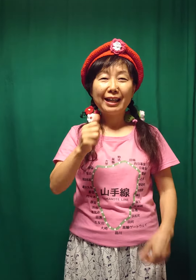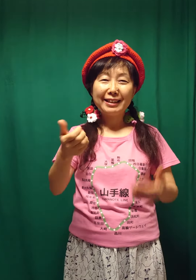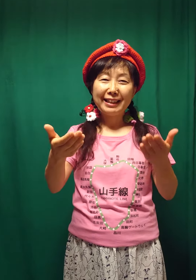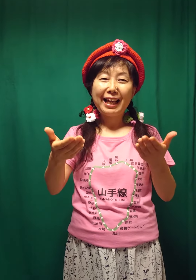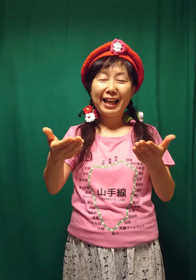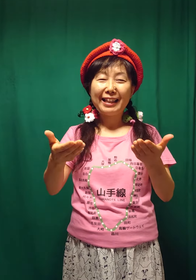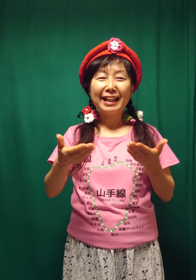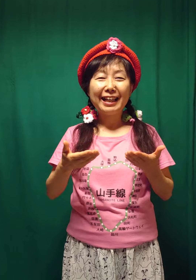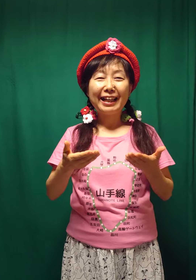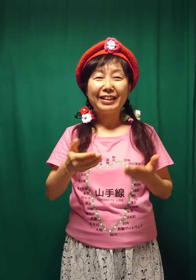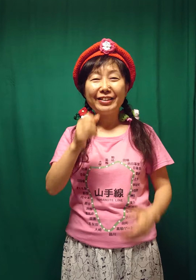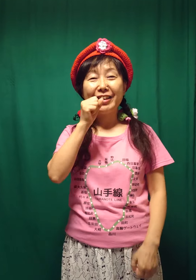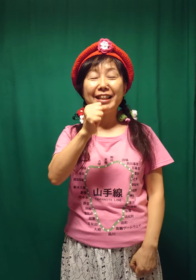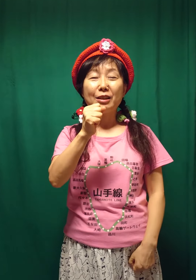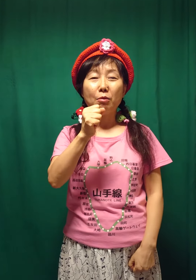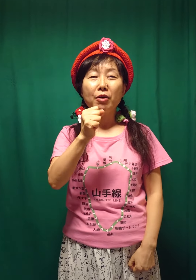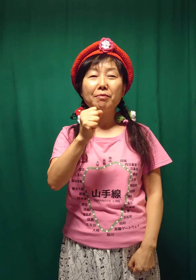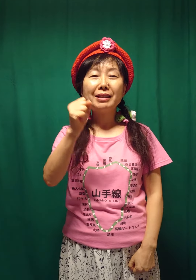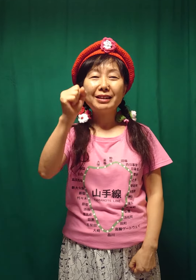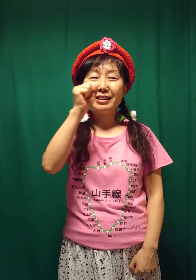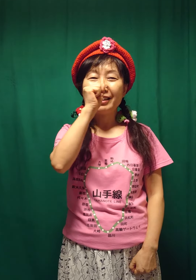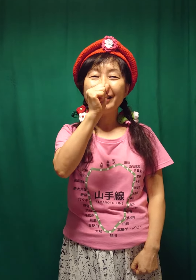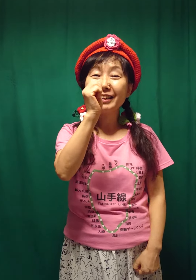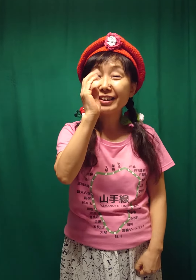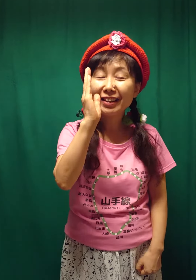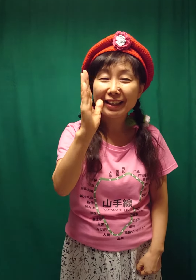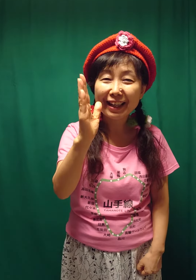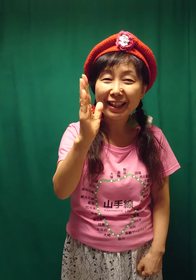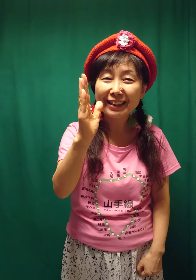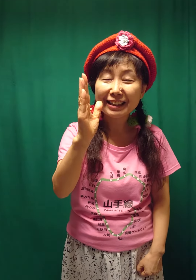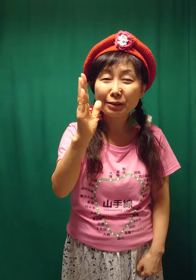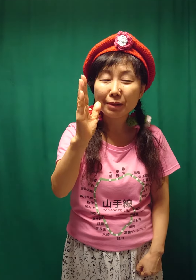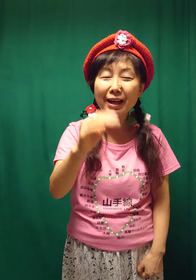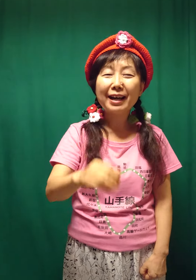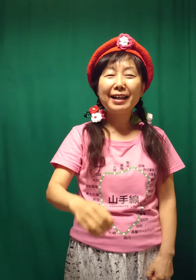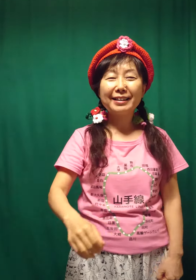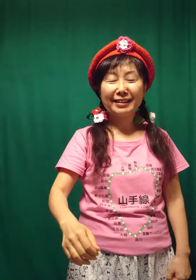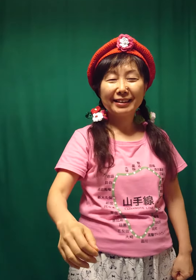介していただけるといいと思います。よろしくお願いいたします。